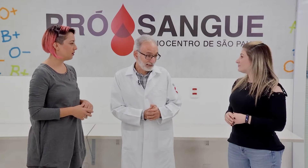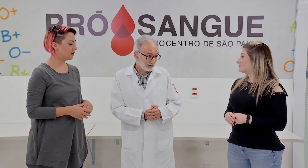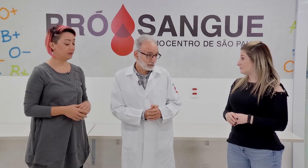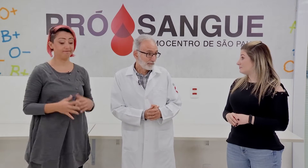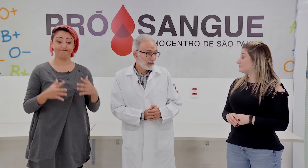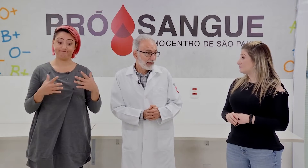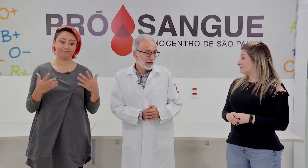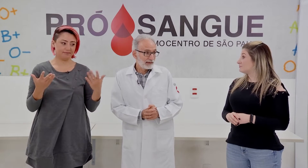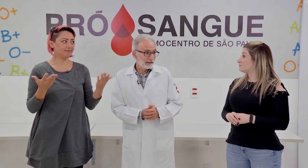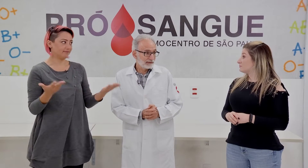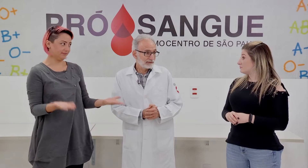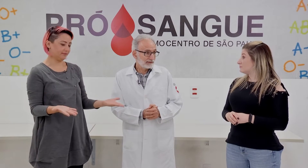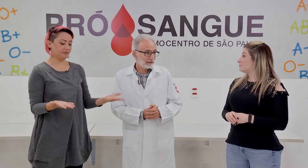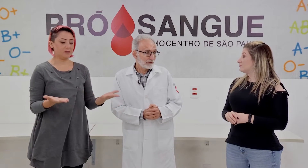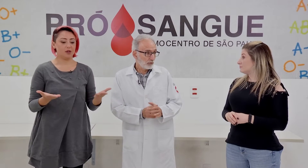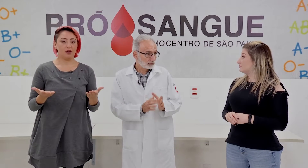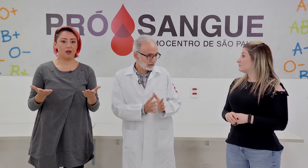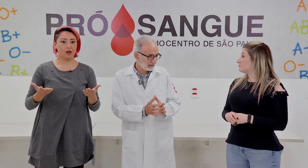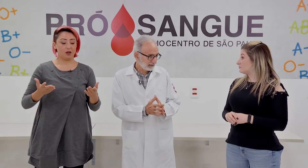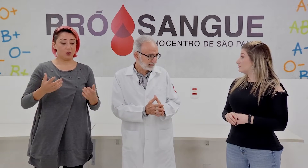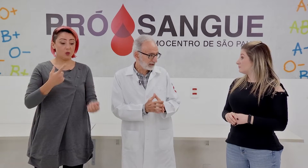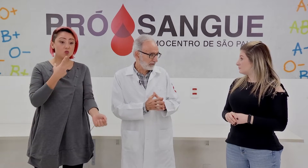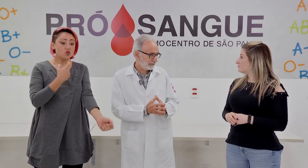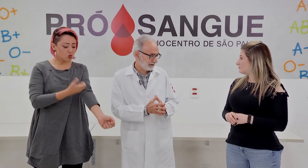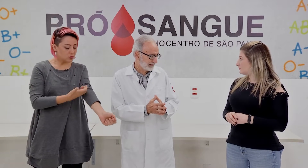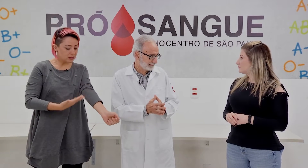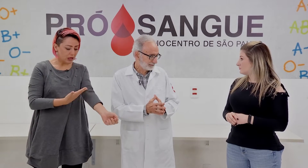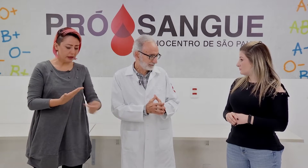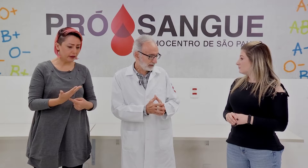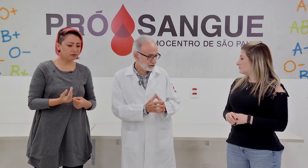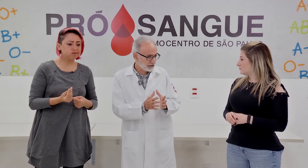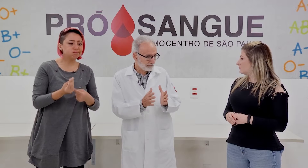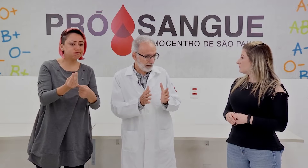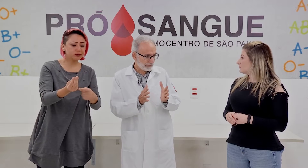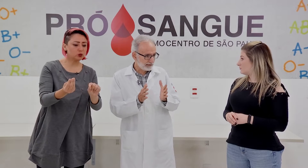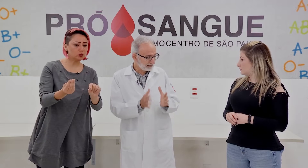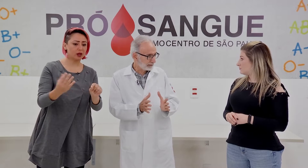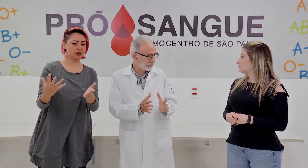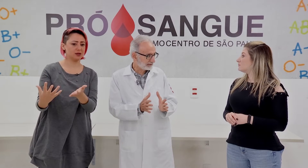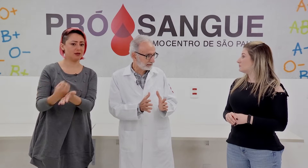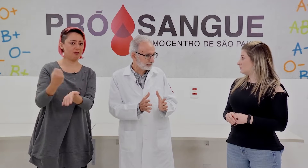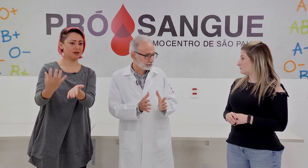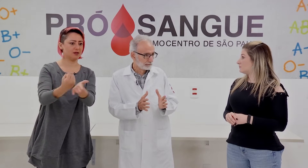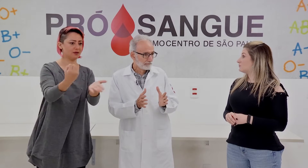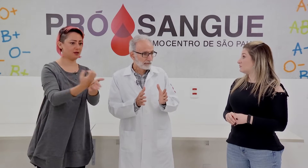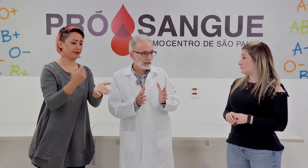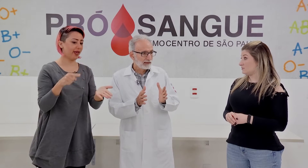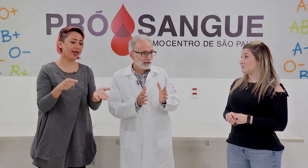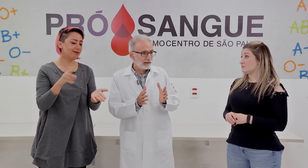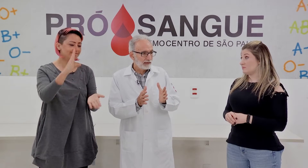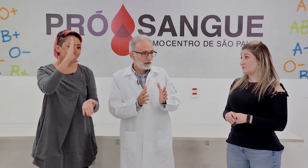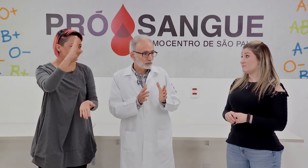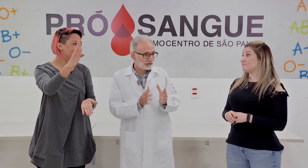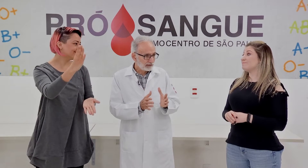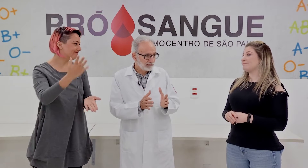Então, o sangue salva a vida. Então a gente parte desse princípio. O sangue